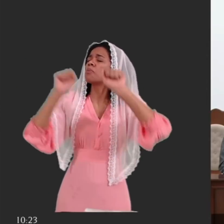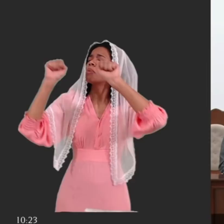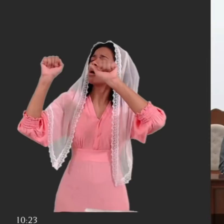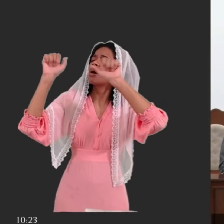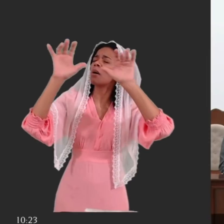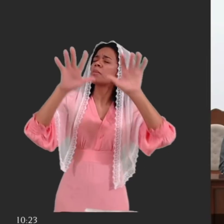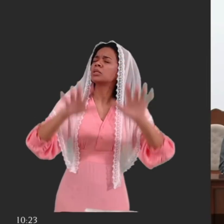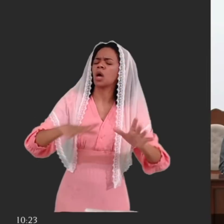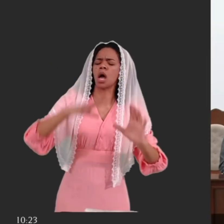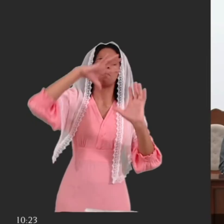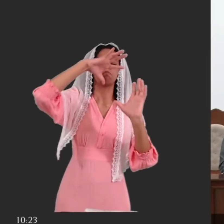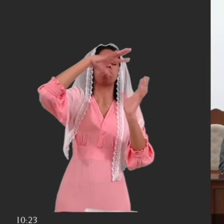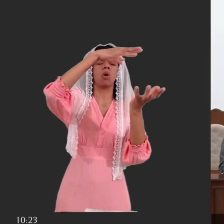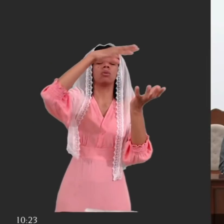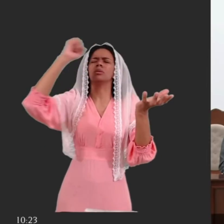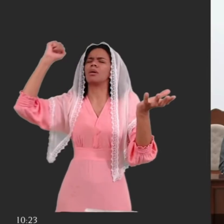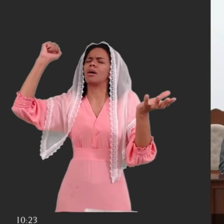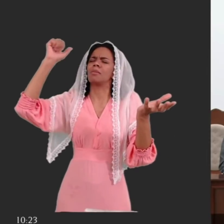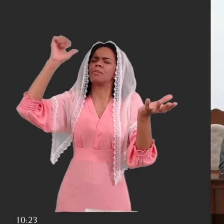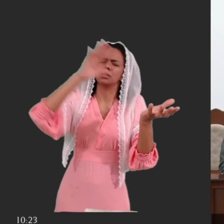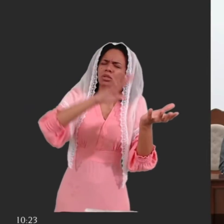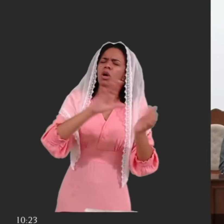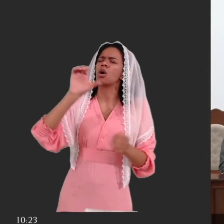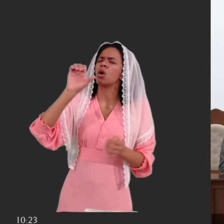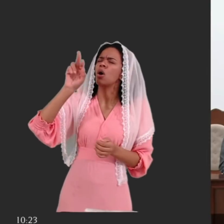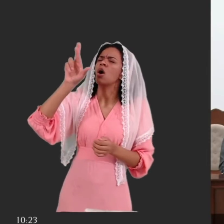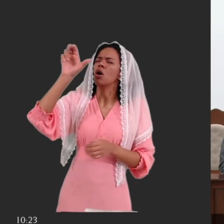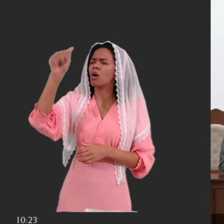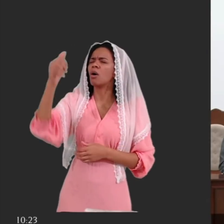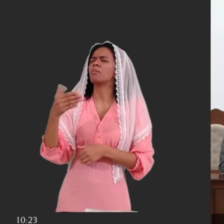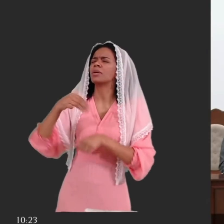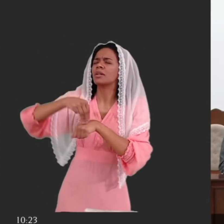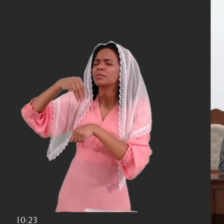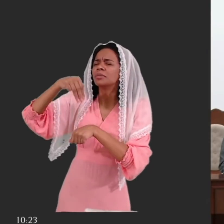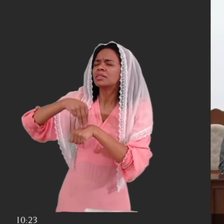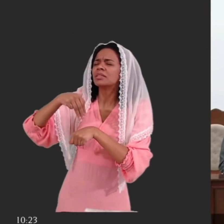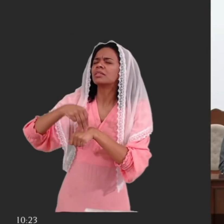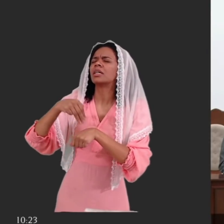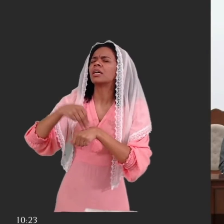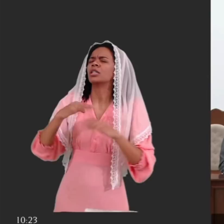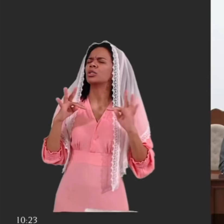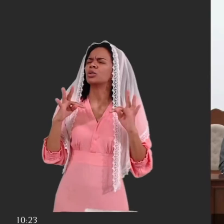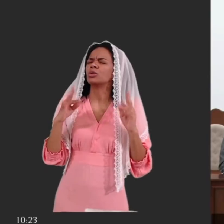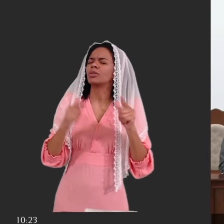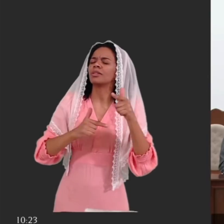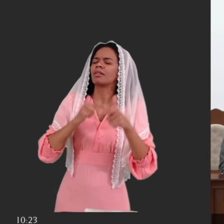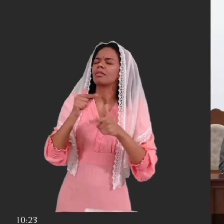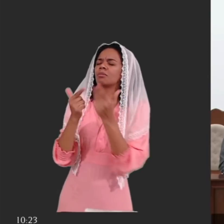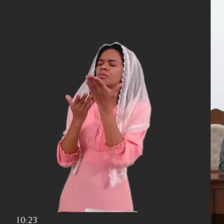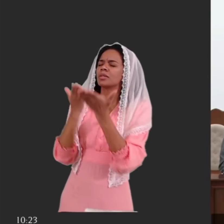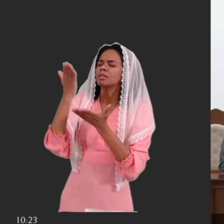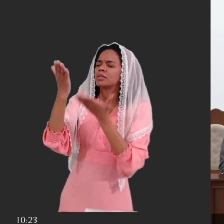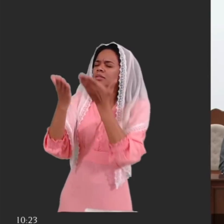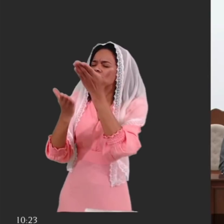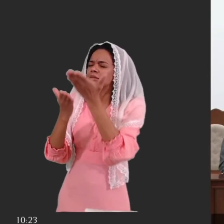toda a face da terra, Tua obra, Teu ministério e todos aqueles que trabalham e Te